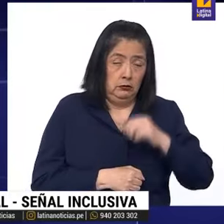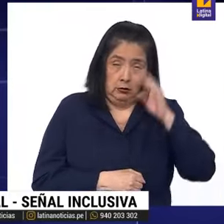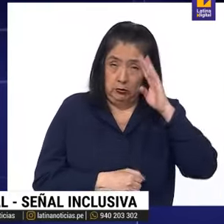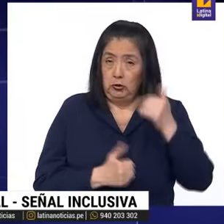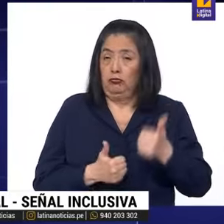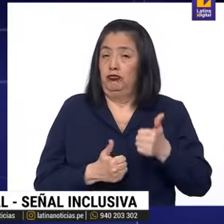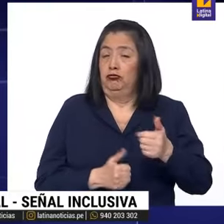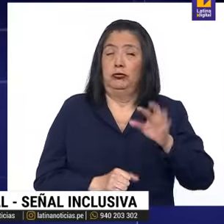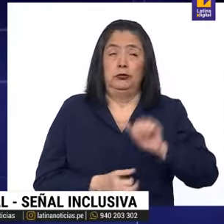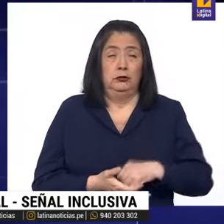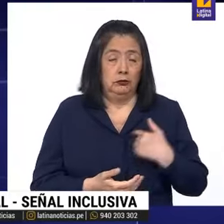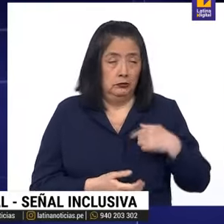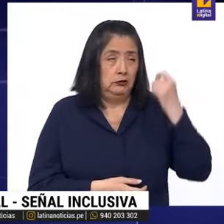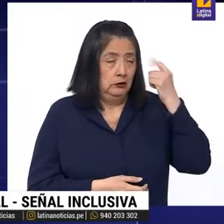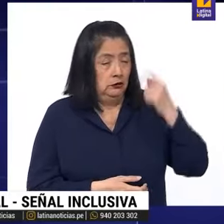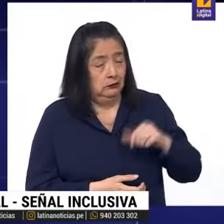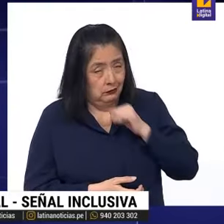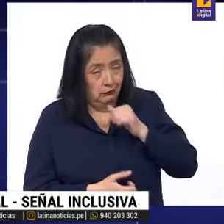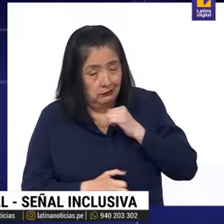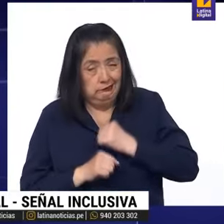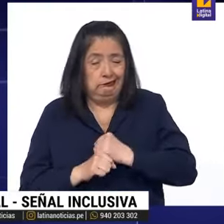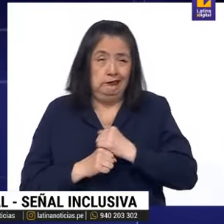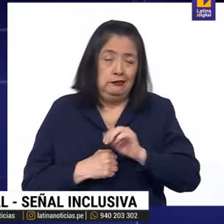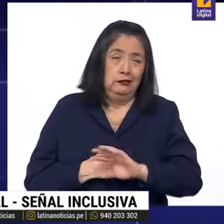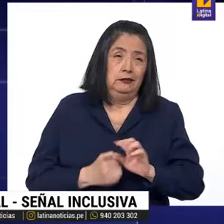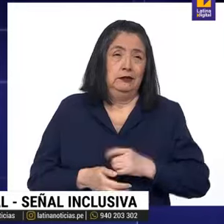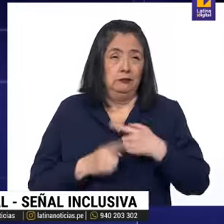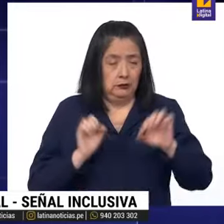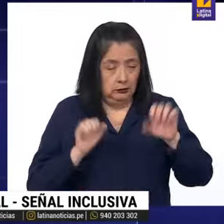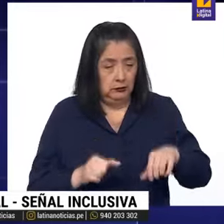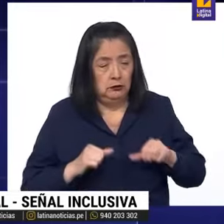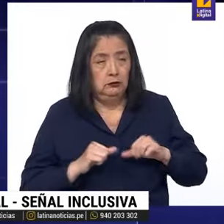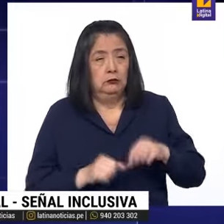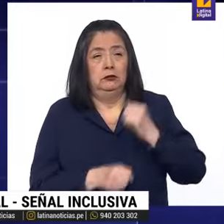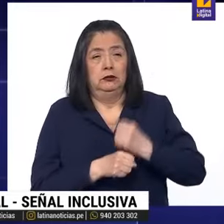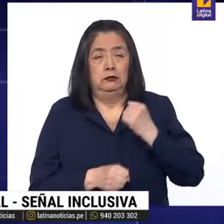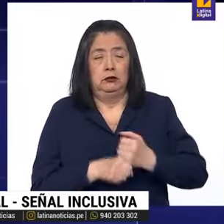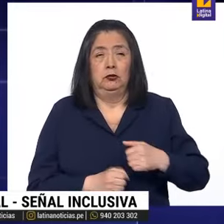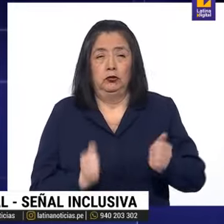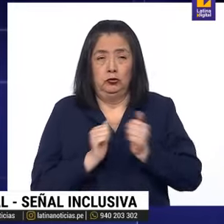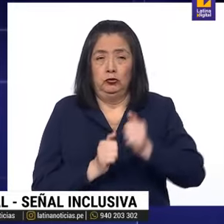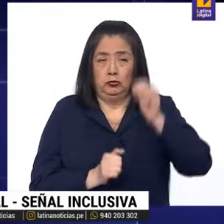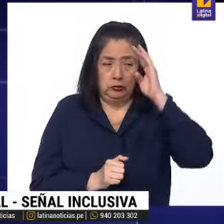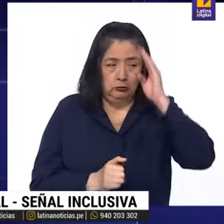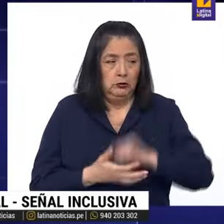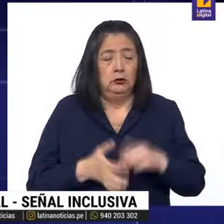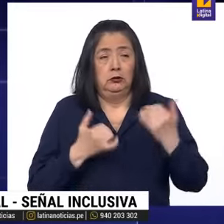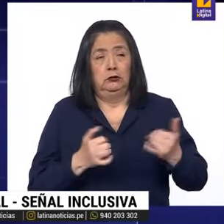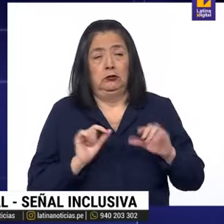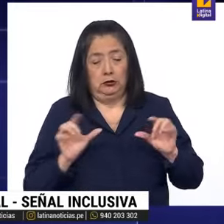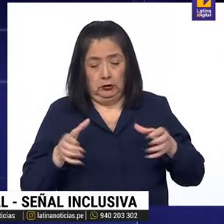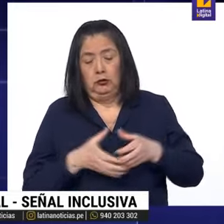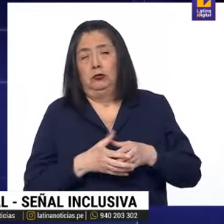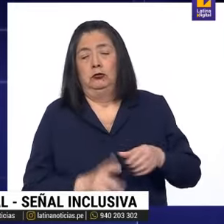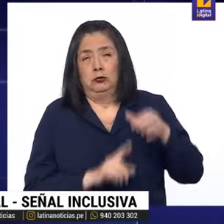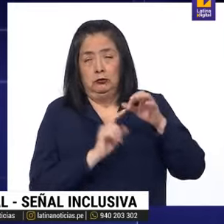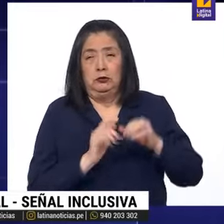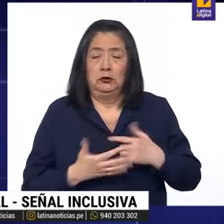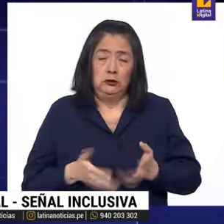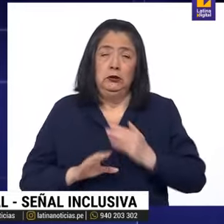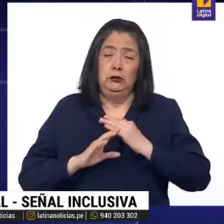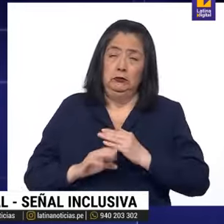Policía Nacional, entiendo la sensación de inseguridad, sin embargo, seguimos trabajando articuladamente con la policía y ahora con esta brigada especial de